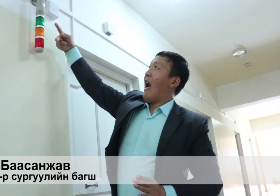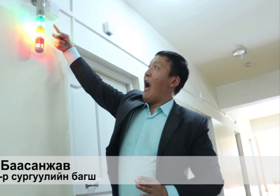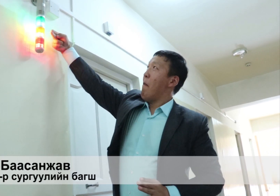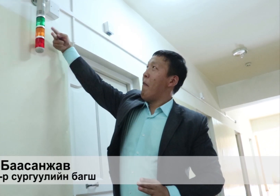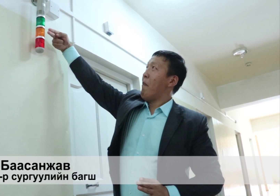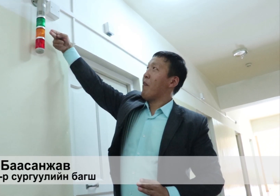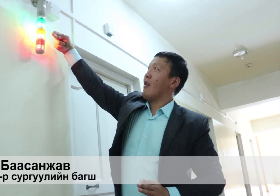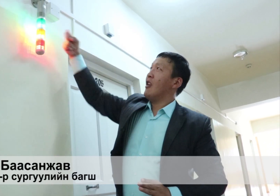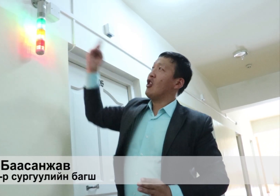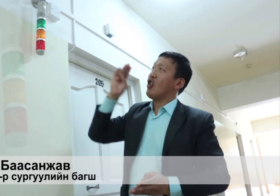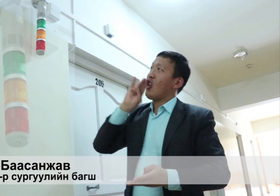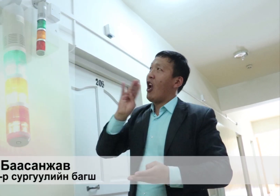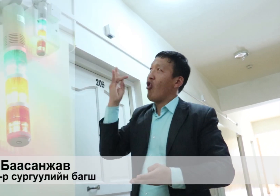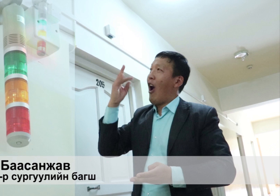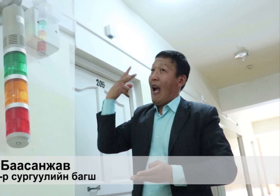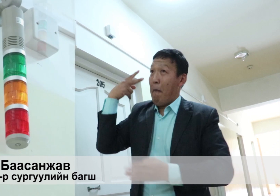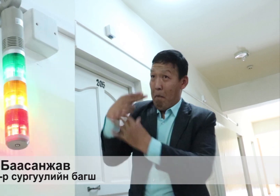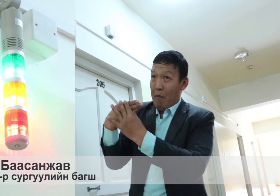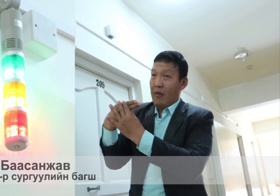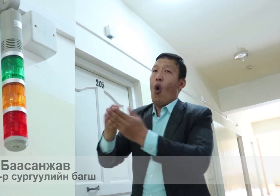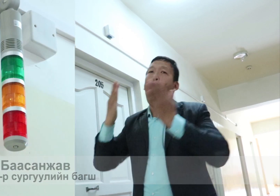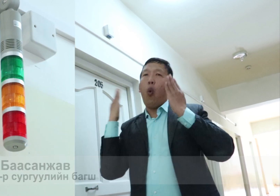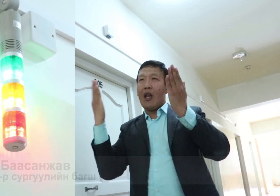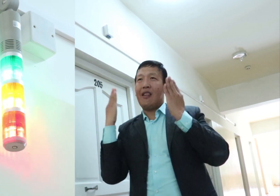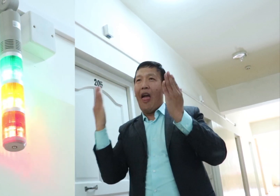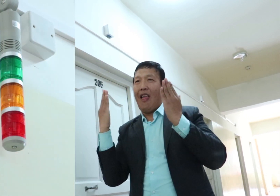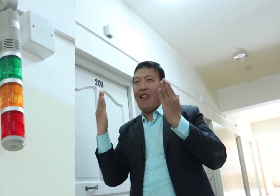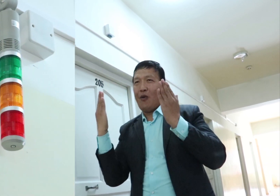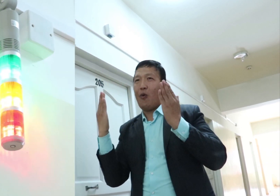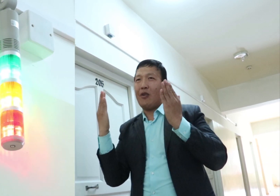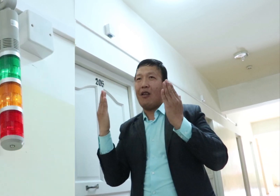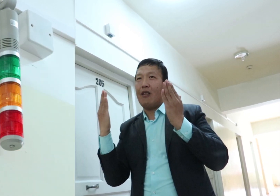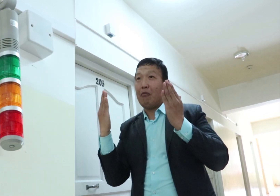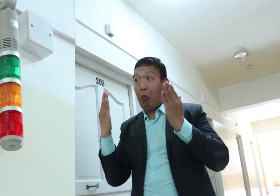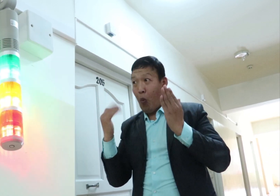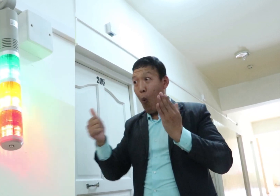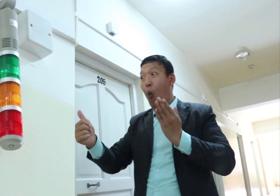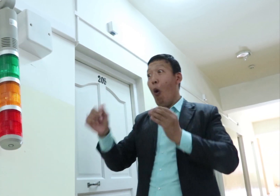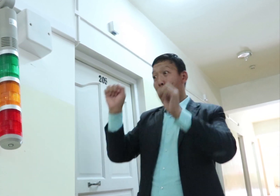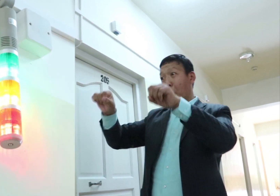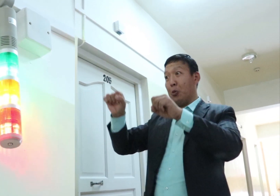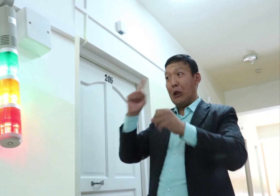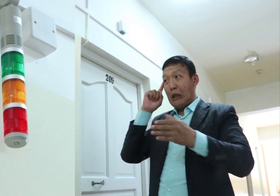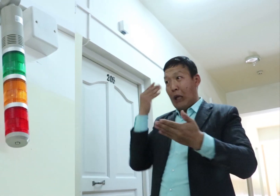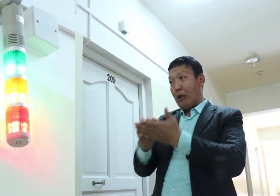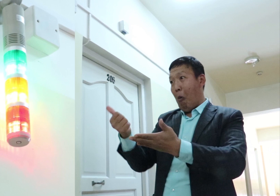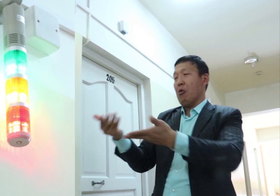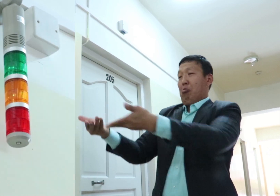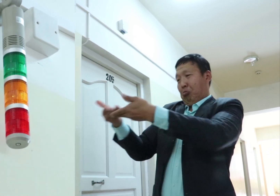бид нар энэ хоёрыг ингэж ашиглаж байгаа. За энэ ногоон шар хоёр хэрвээ хамтдаа асах юм бол хуралтай шүү. Ууцалтай шүү гэсэн гоё юм